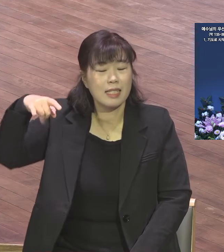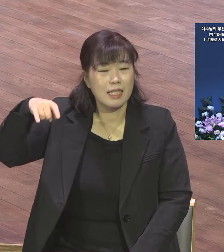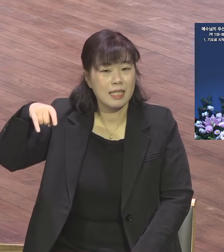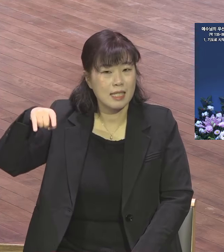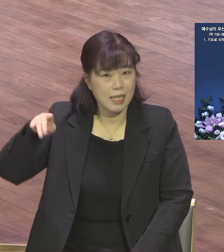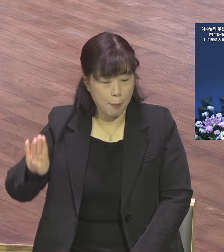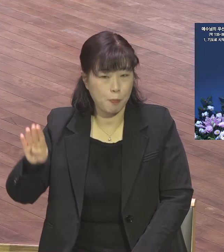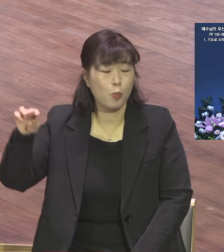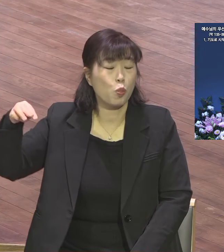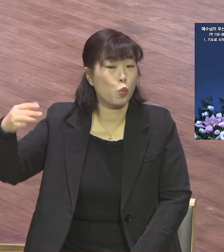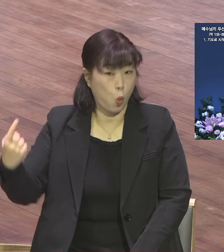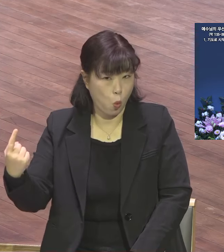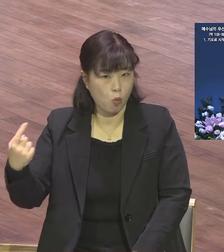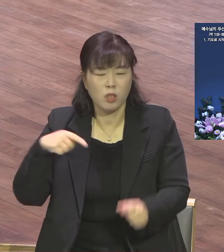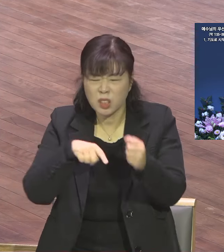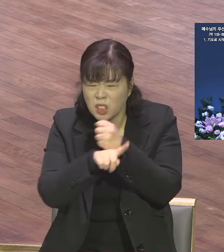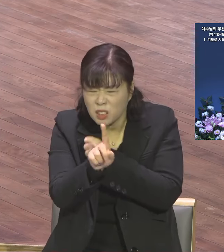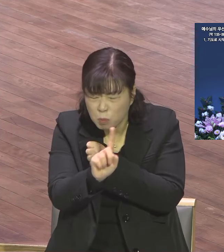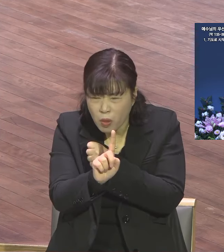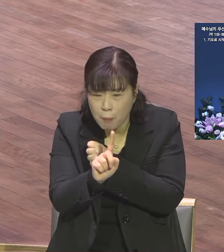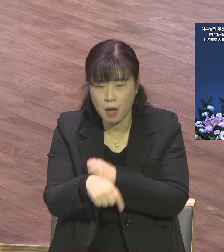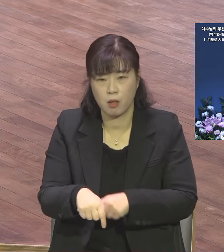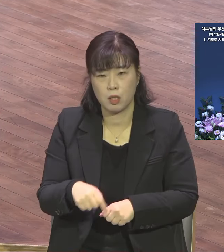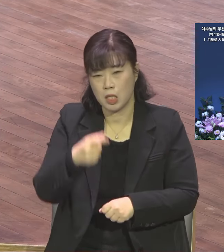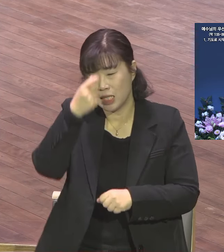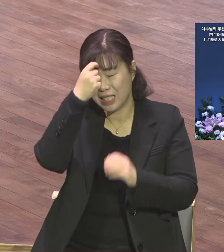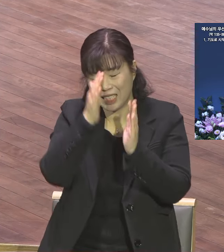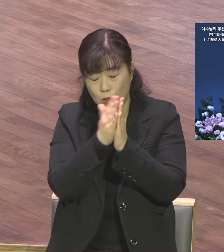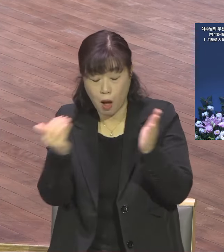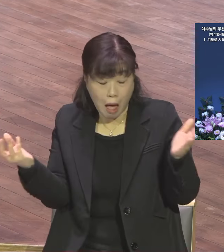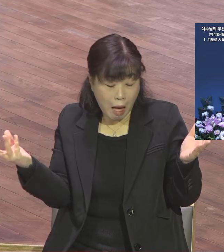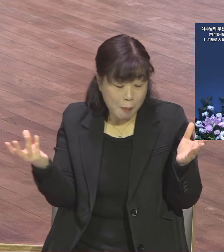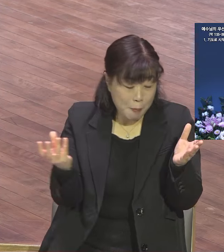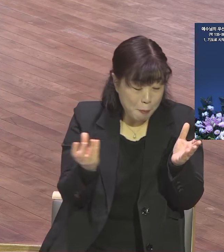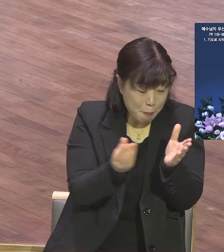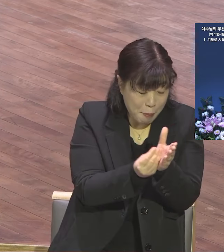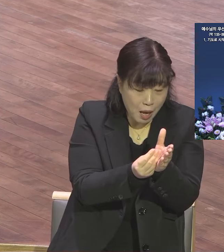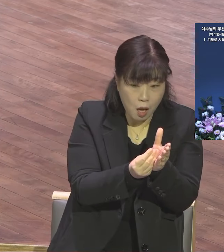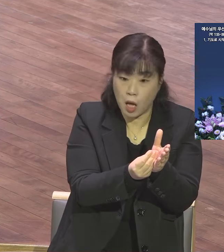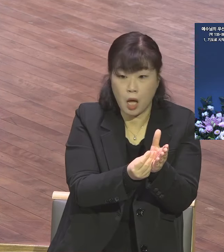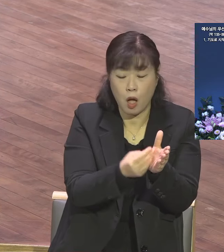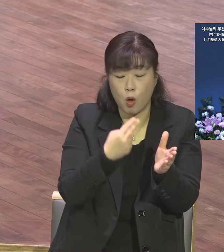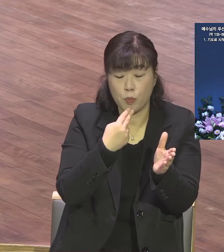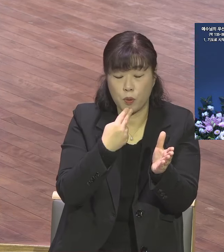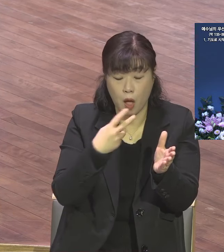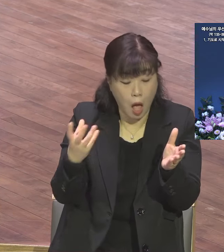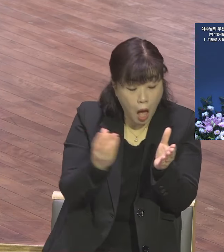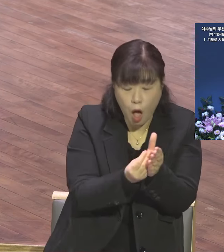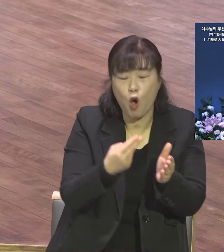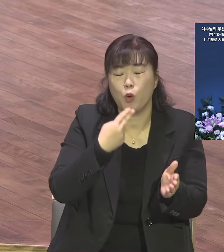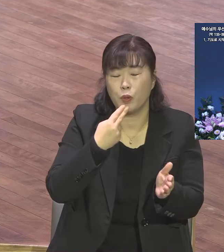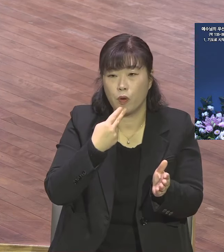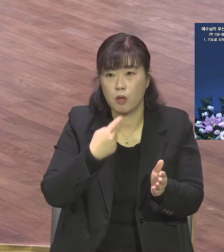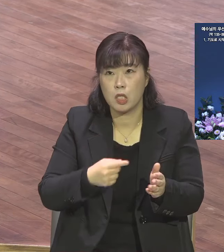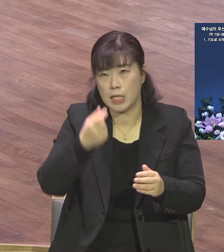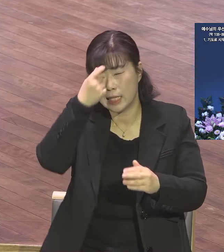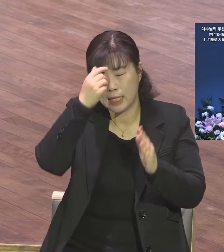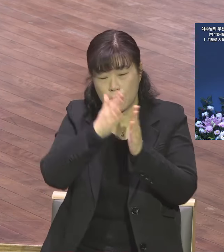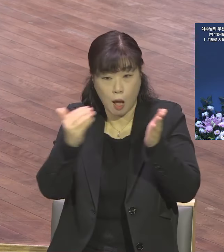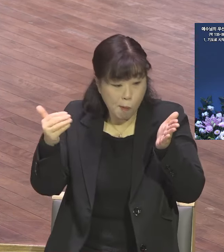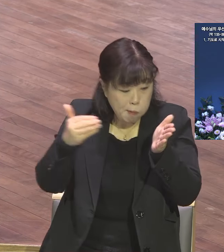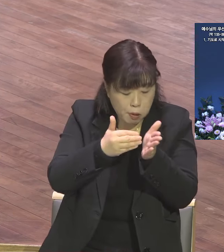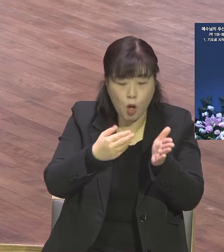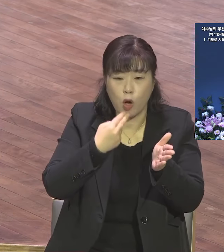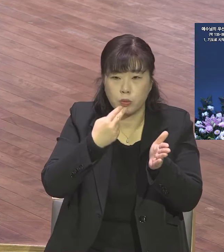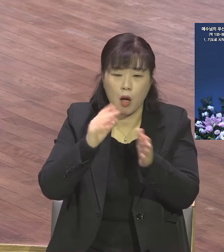않으시고 지속적으로 기도하셨다는 것입니다. 어떤 상황이 뭐 기도 내가 3일 해보고 안 하면